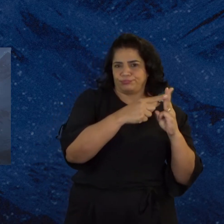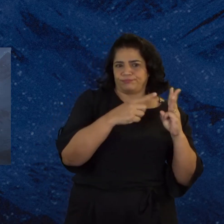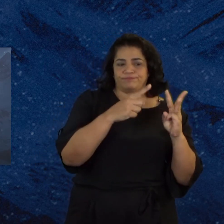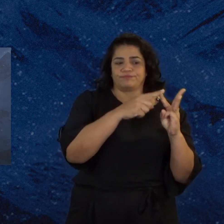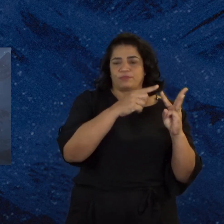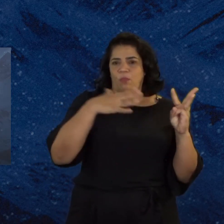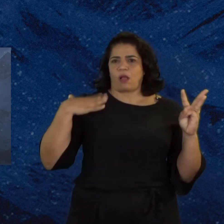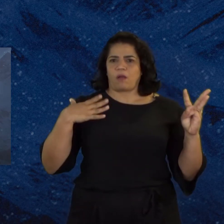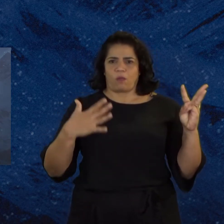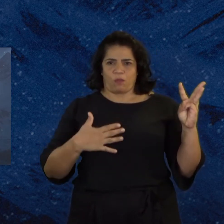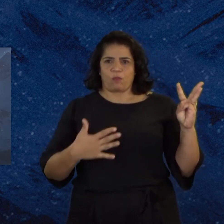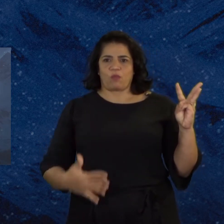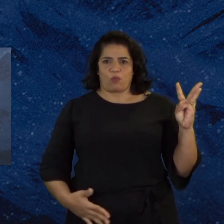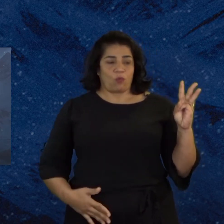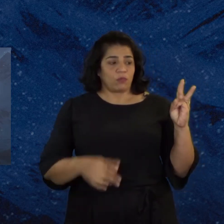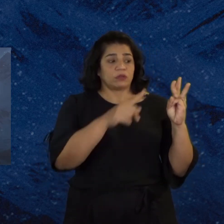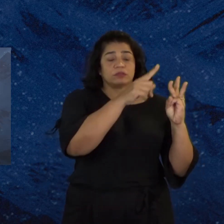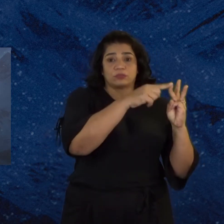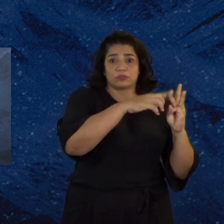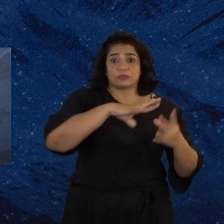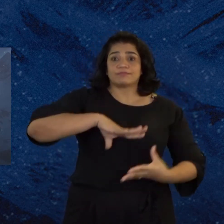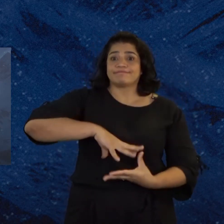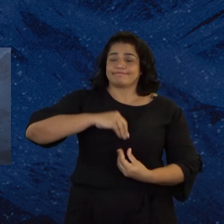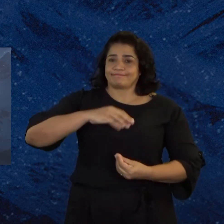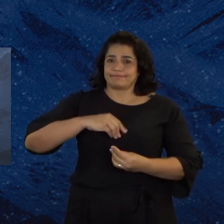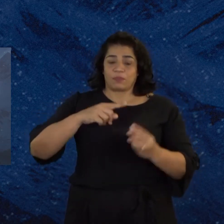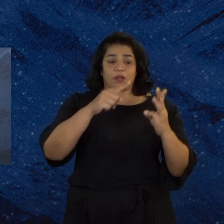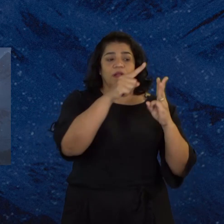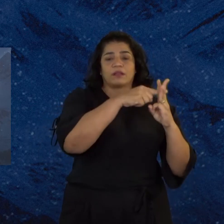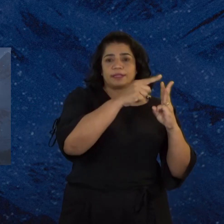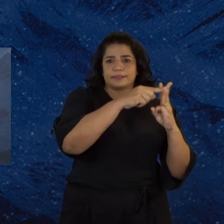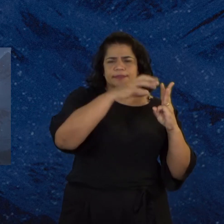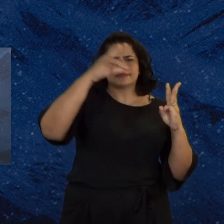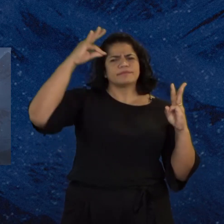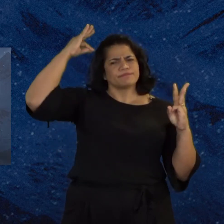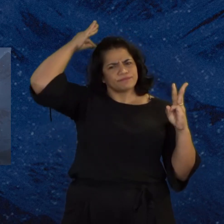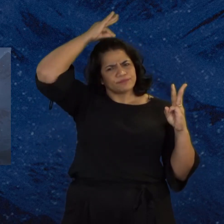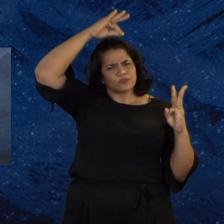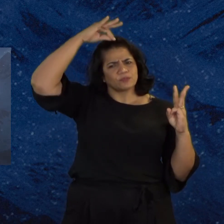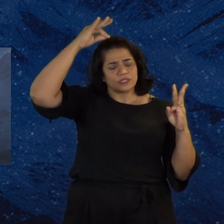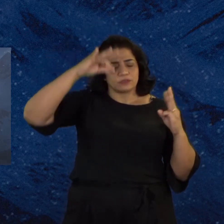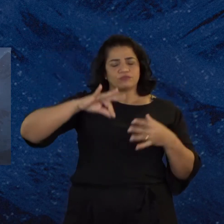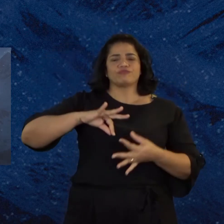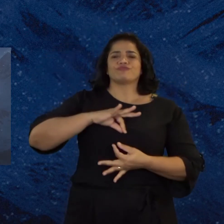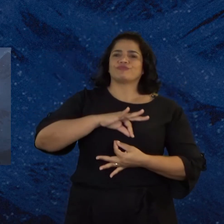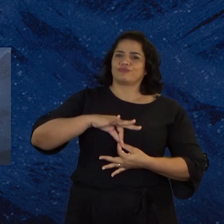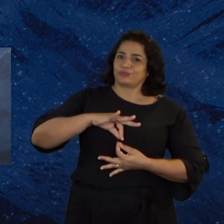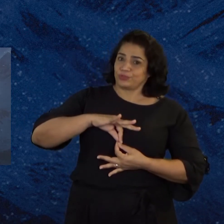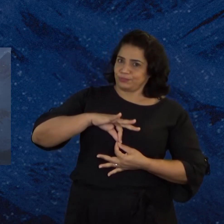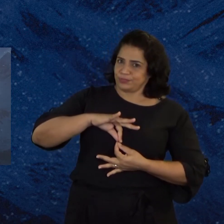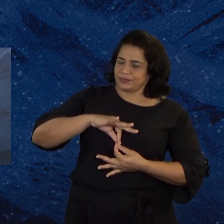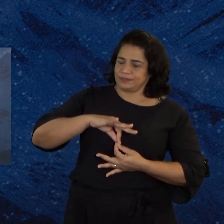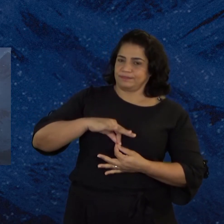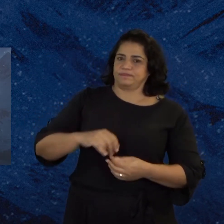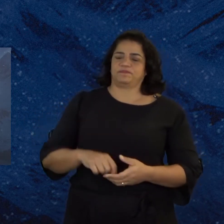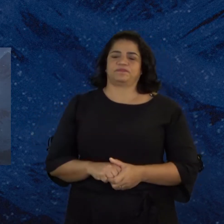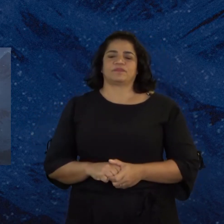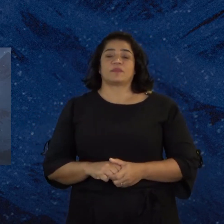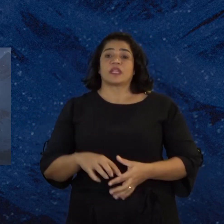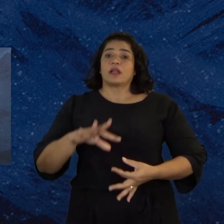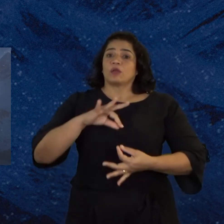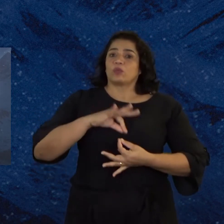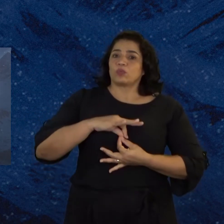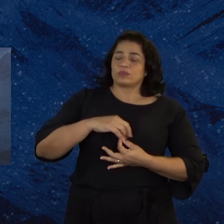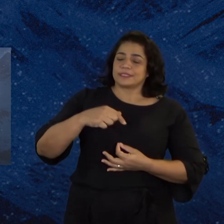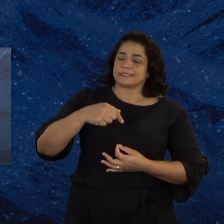as emoções do homem, a parte psicológica do ser humano. E o espírito humano é o órgão que foi feito